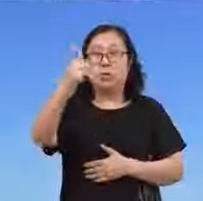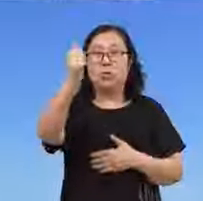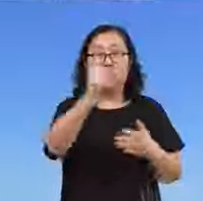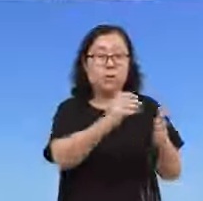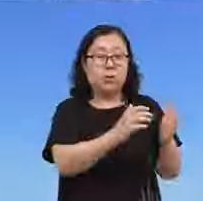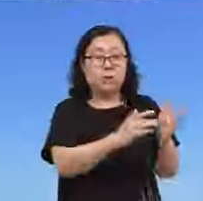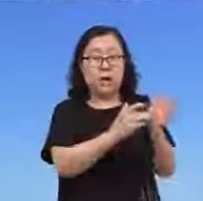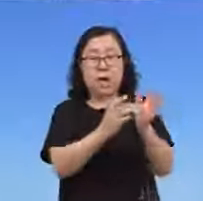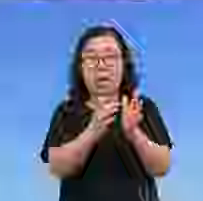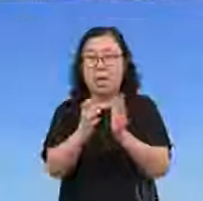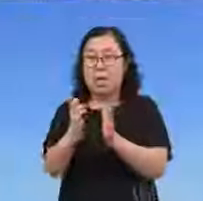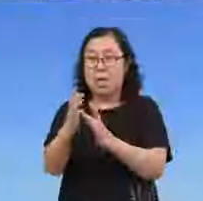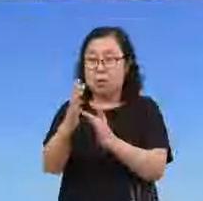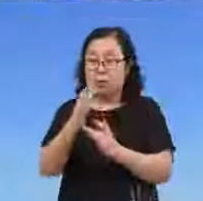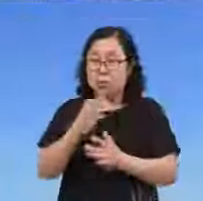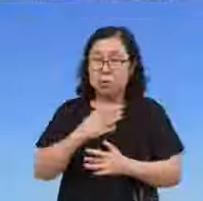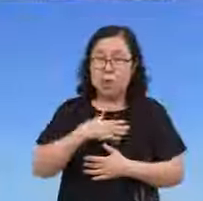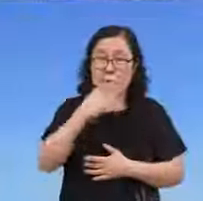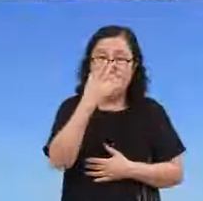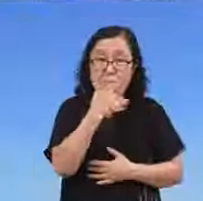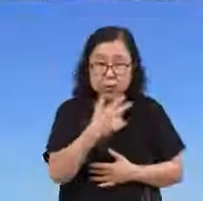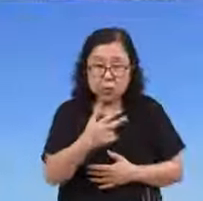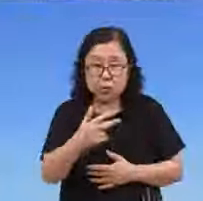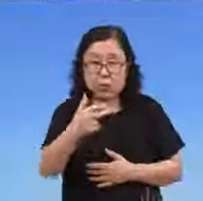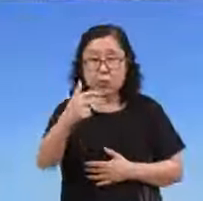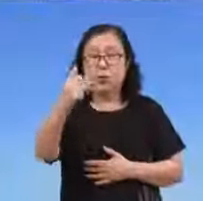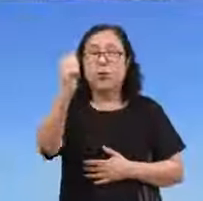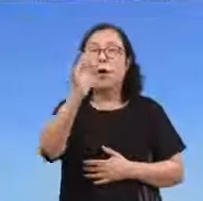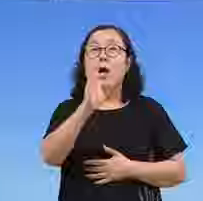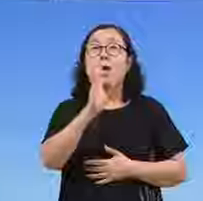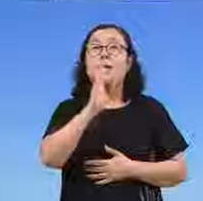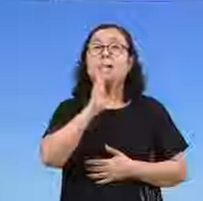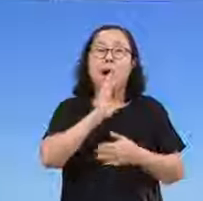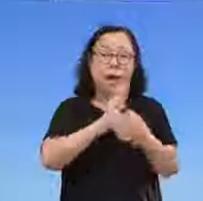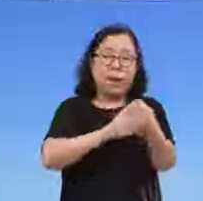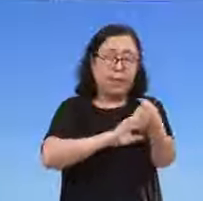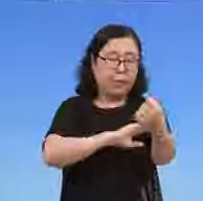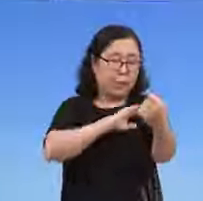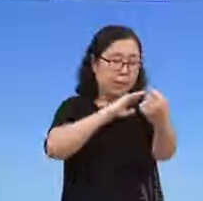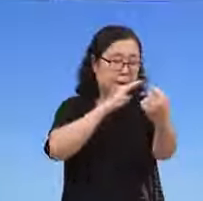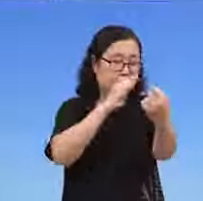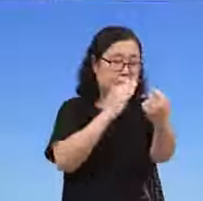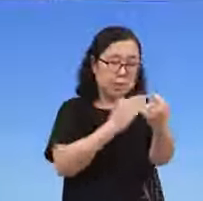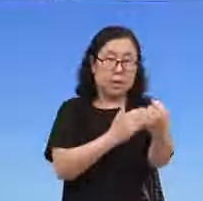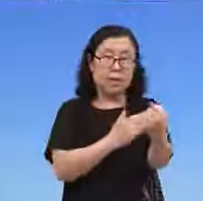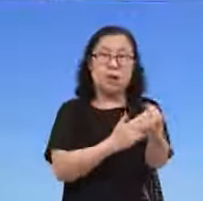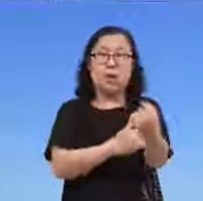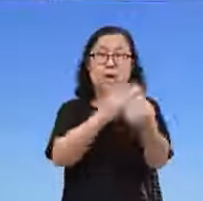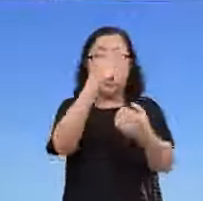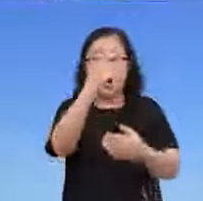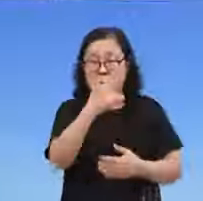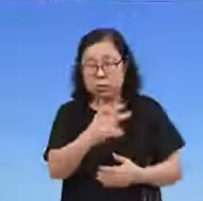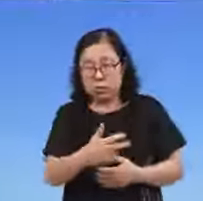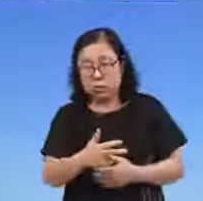놀라운 구세주 예수 내 주 참 능력의